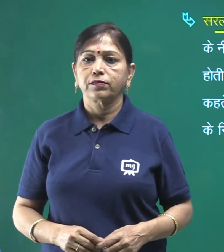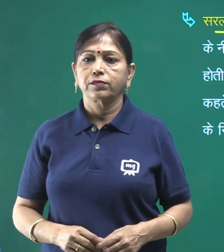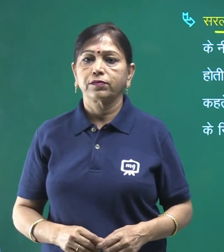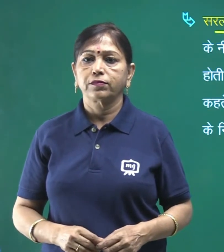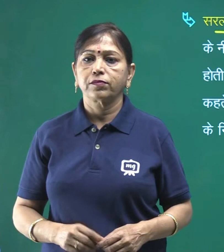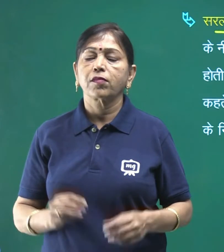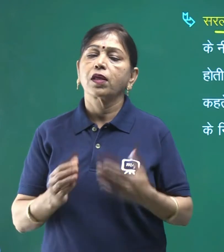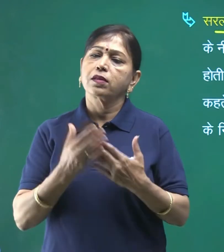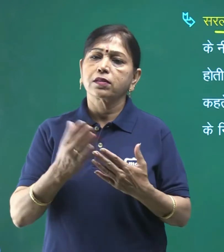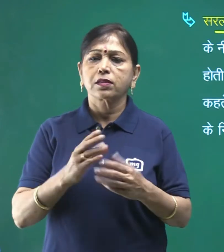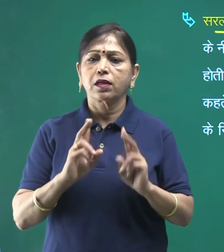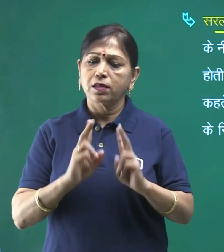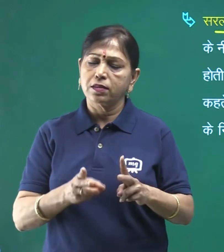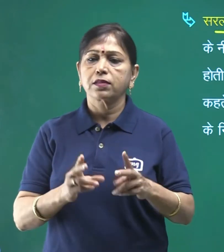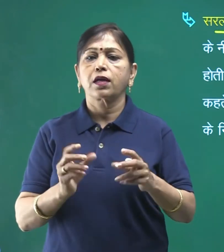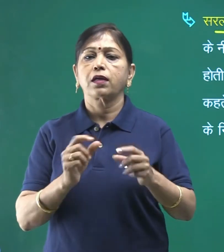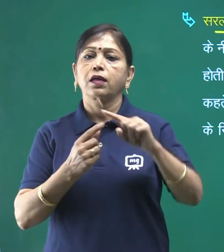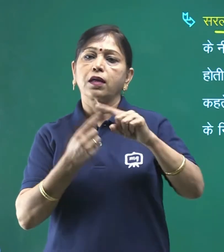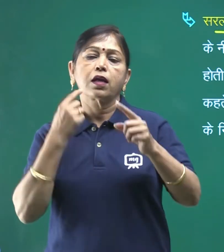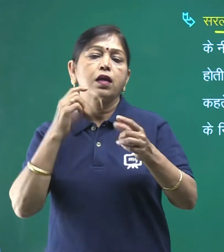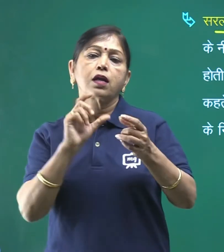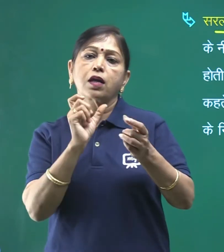सरल स्थायी ऊतक